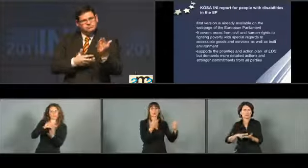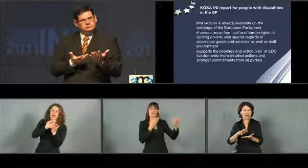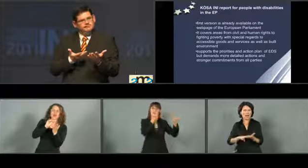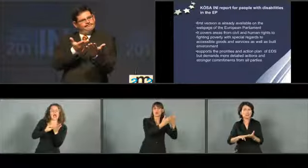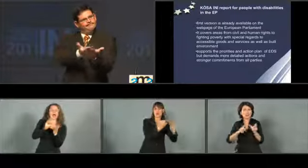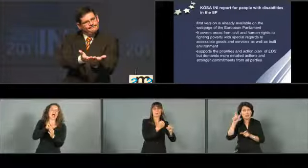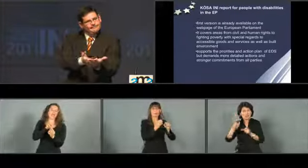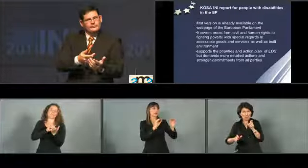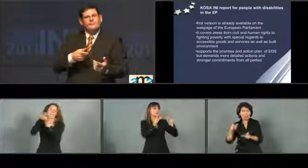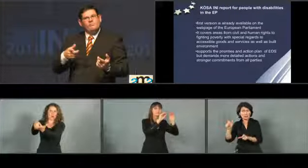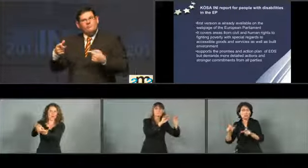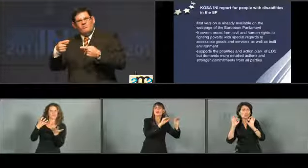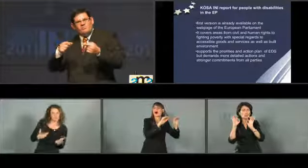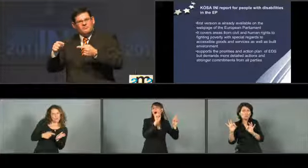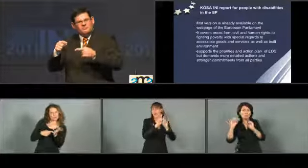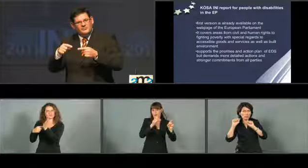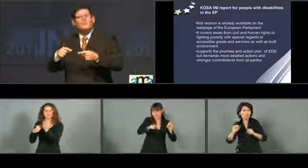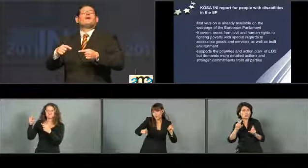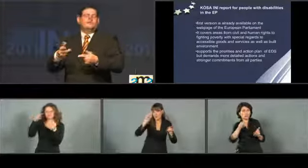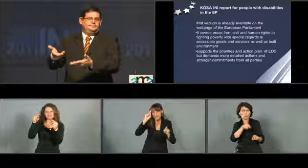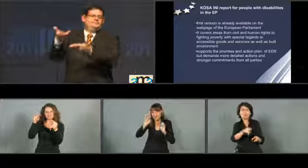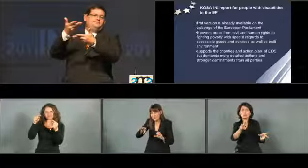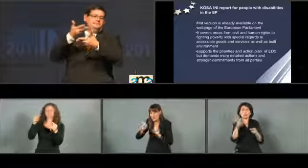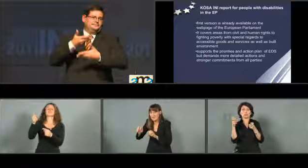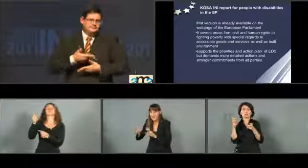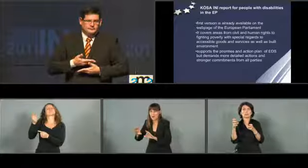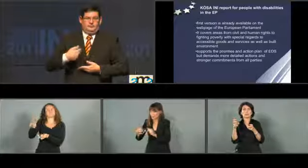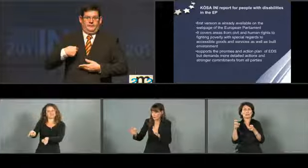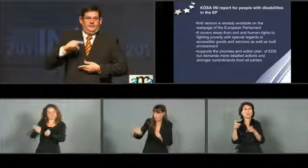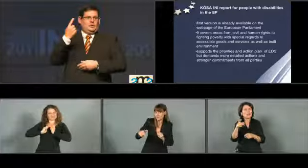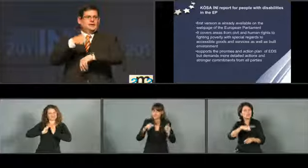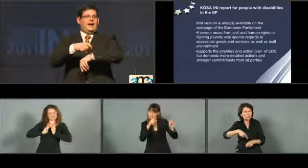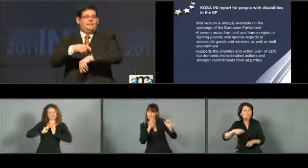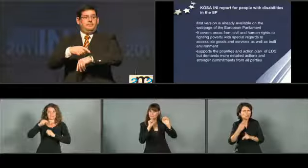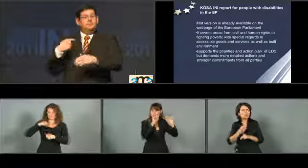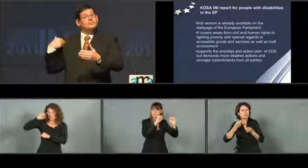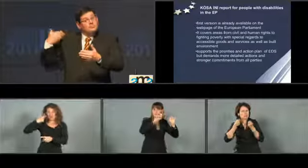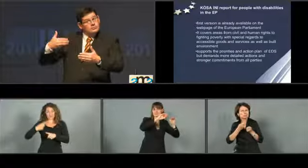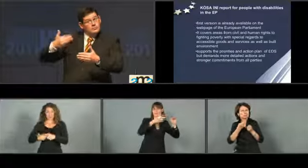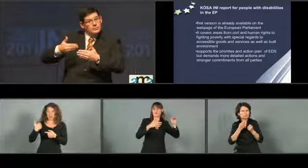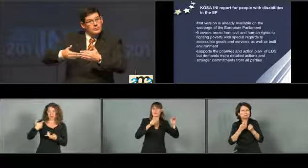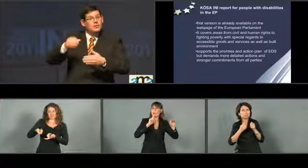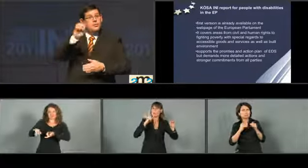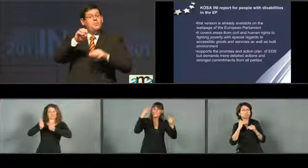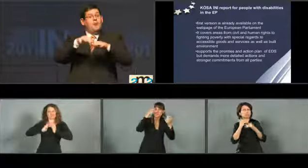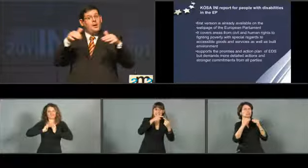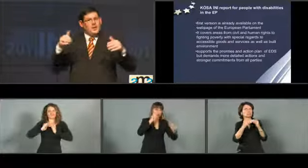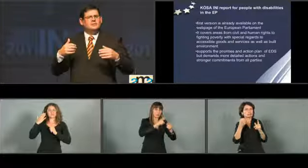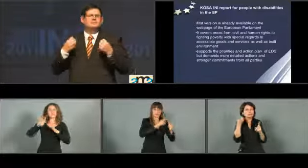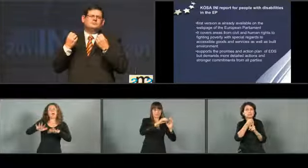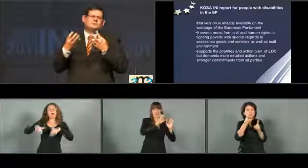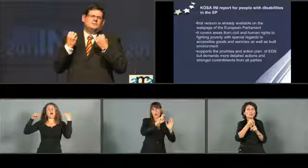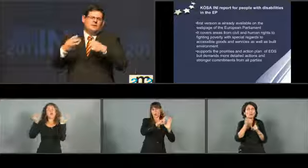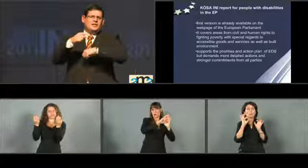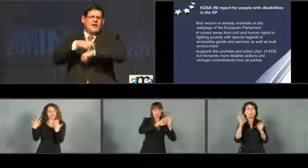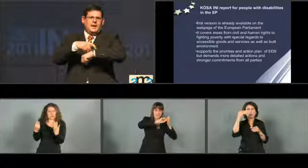les ratifications de ce Parlement européen soient amenées plus loin, qu'il y ait des débats aussi possibles. Et c'est la première fois qu'on me